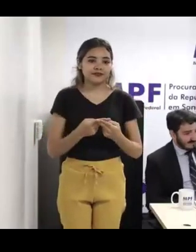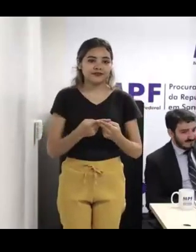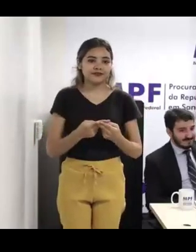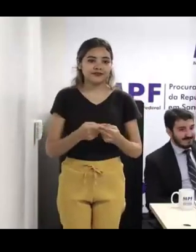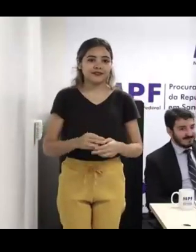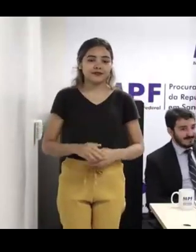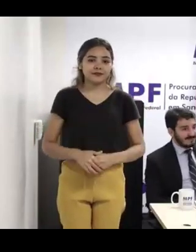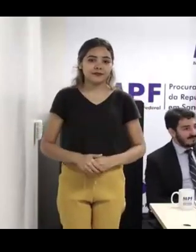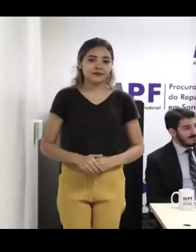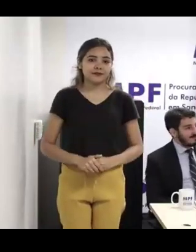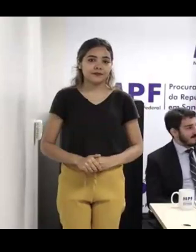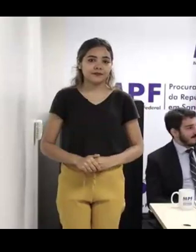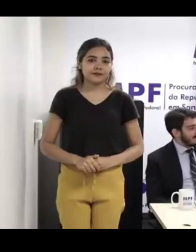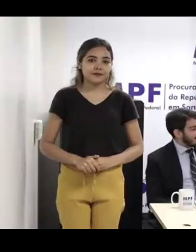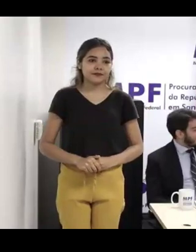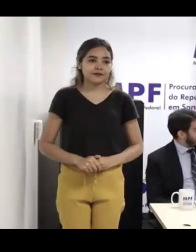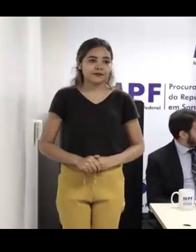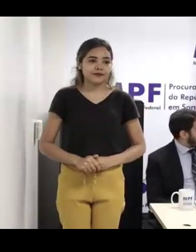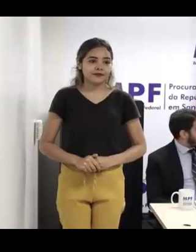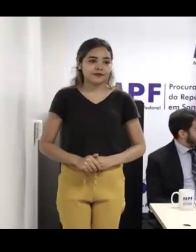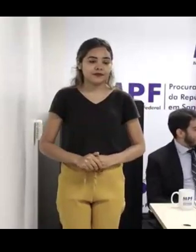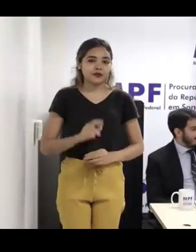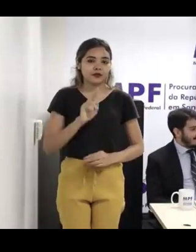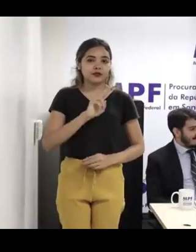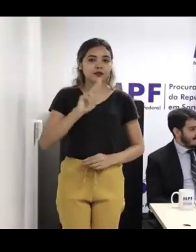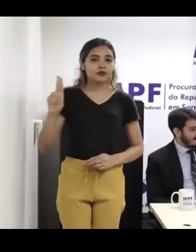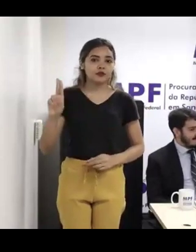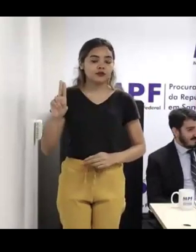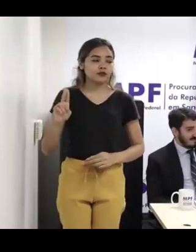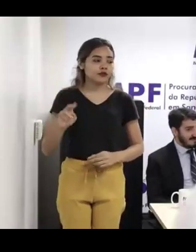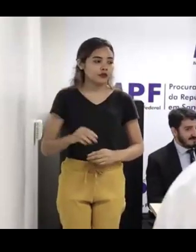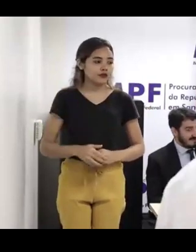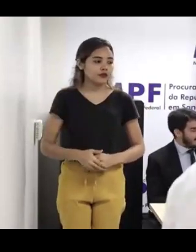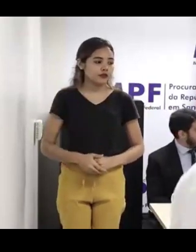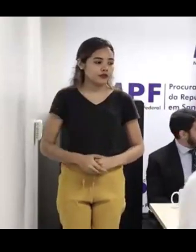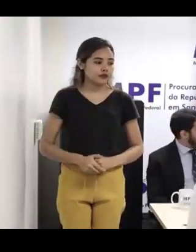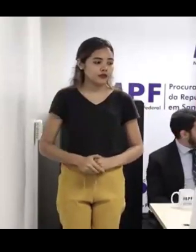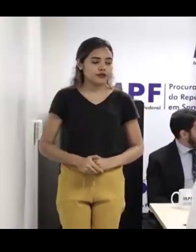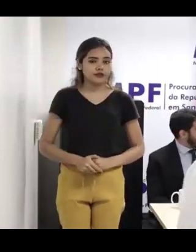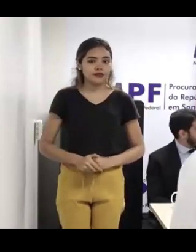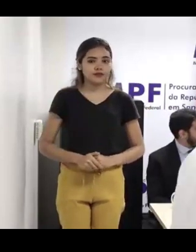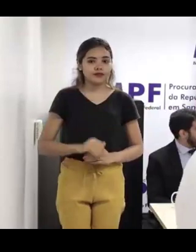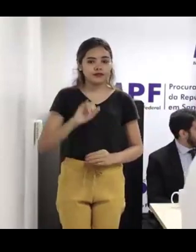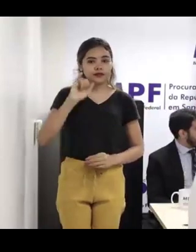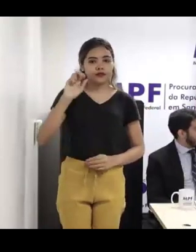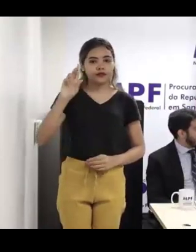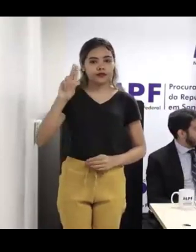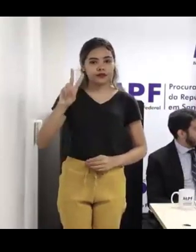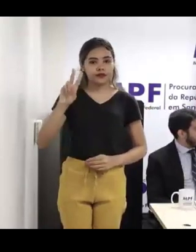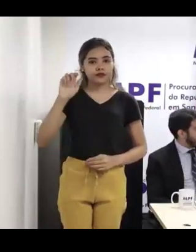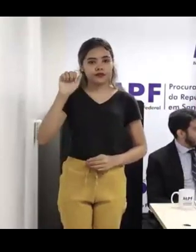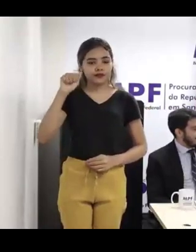u fopa e vice-diretor do Instituto de Ciências da educação e sed senr Ivan Gomes da